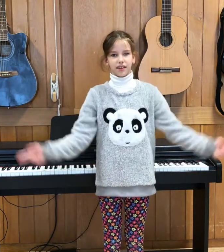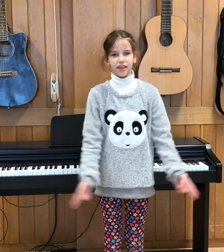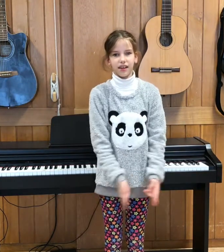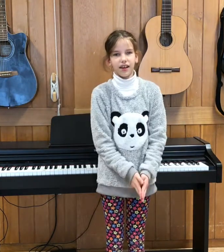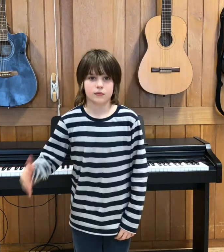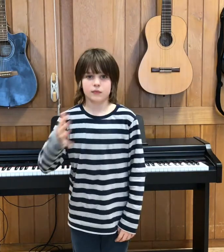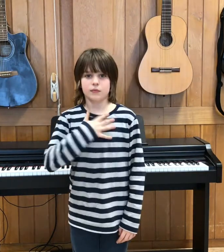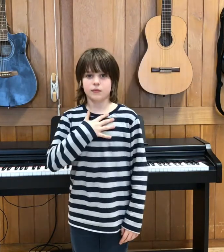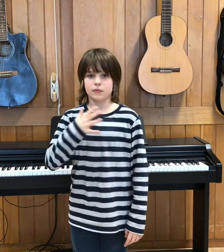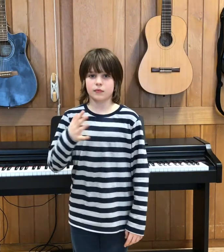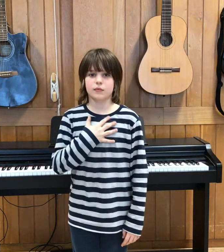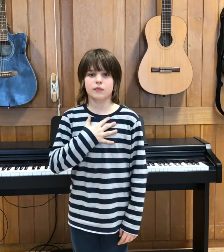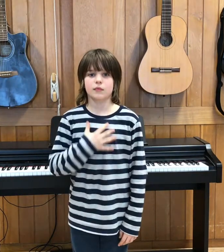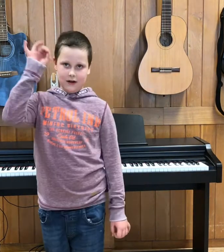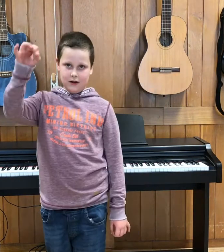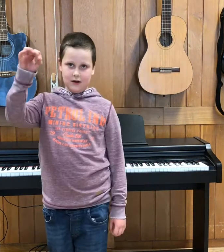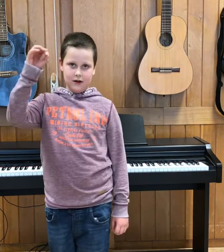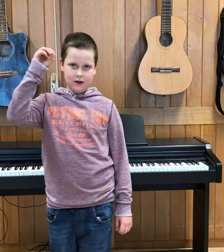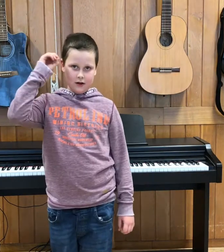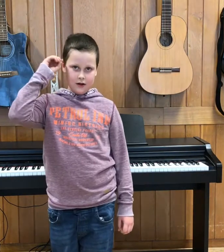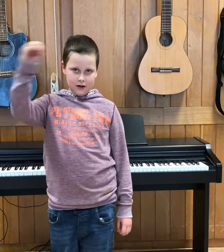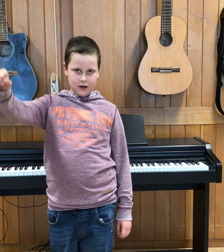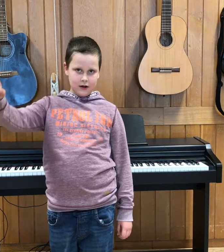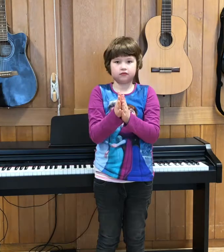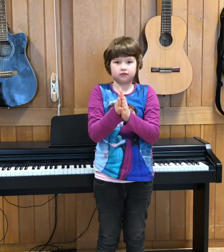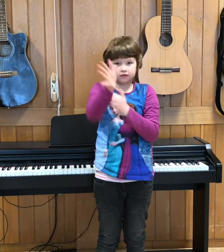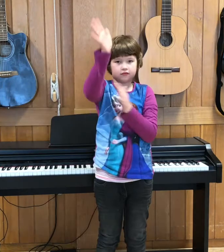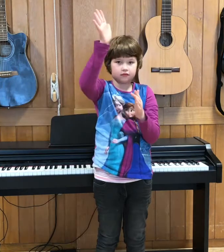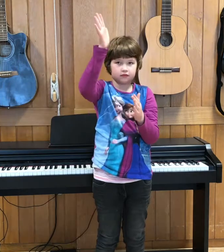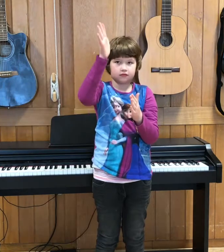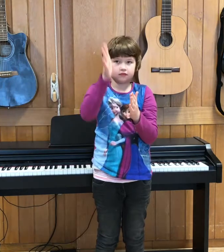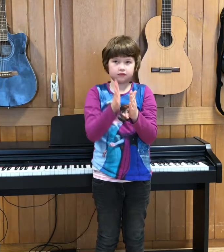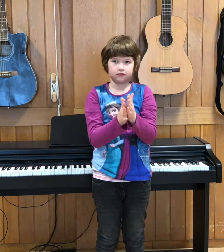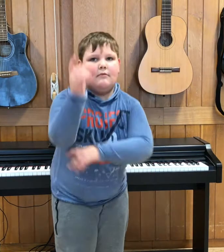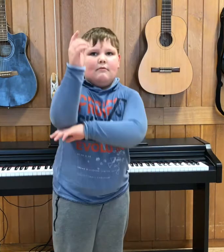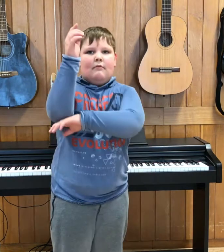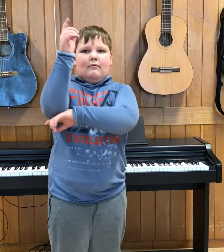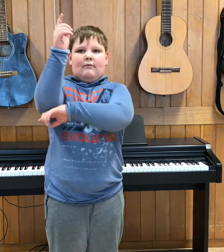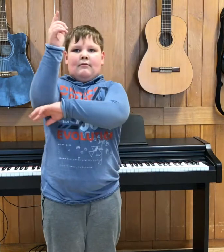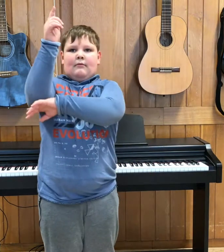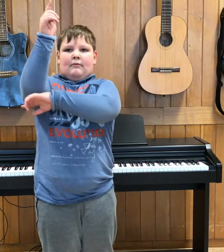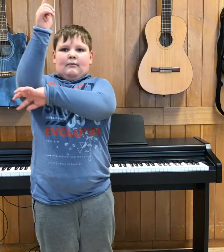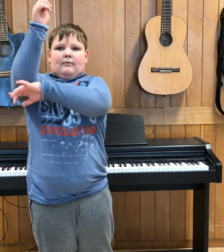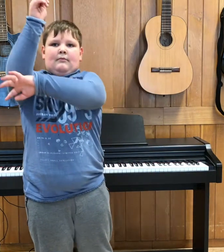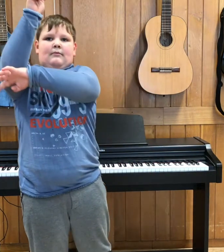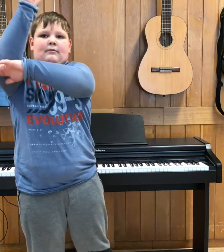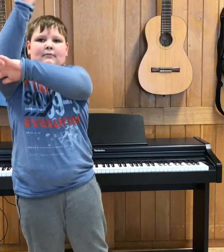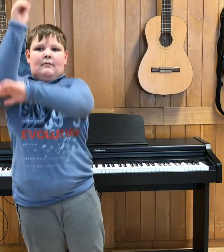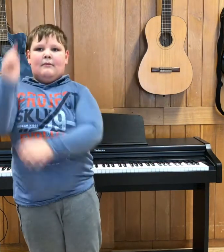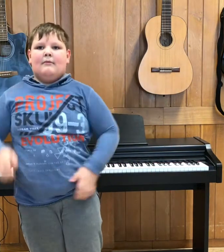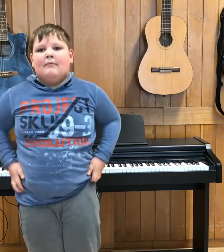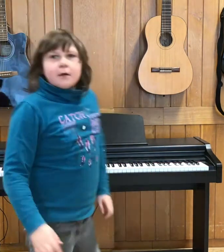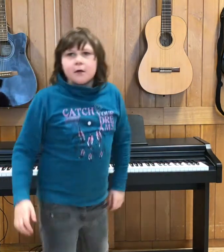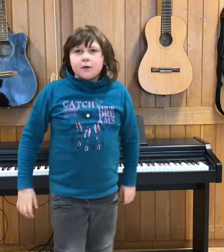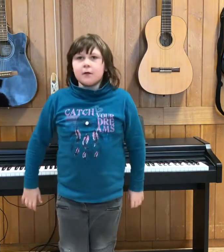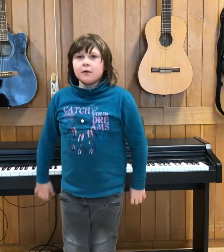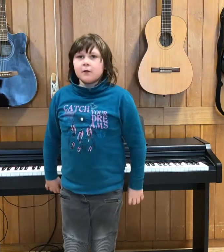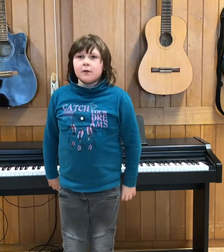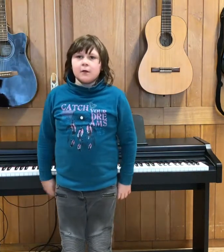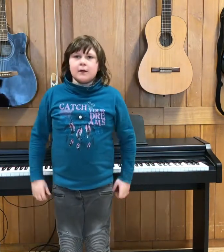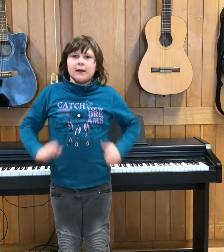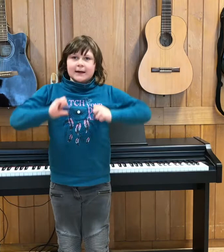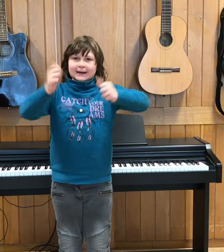oh, oh, ganze Welt kann uns gern Oh, oh, oh, Verbrennen wir Raketen, still für still